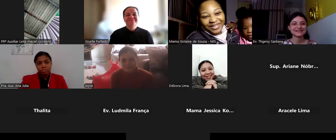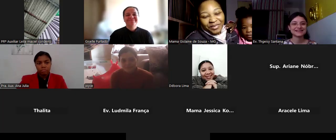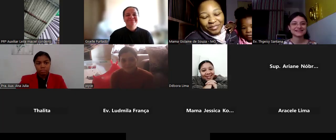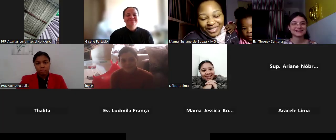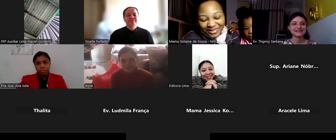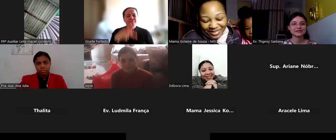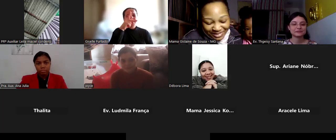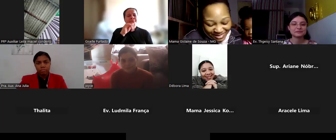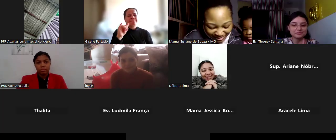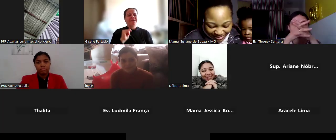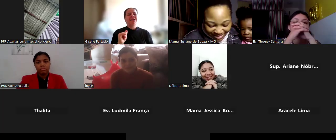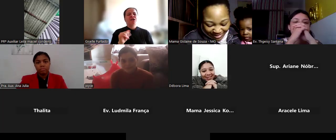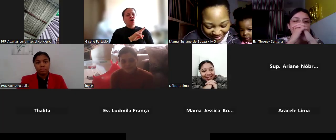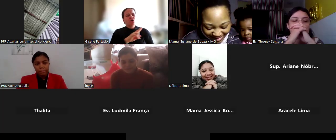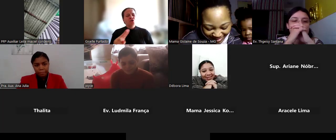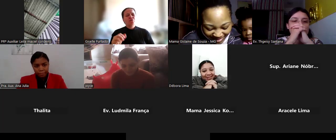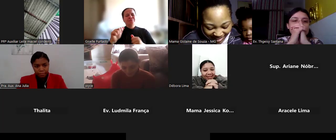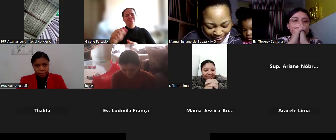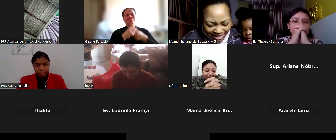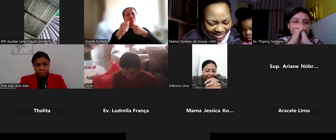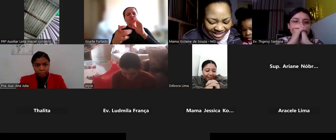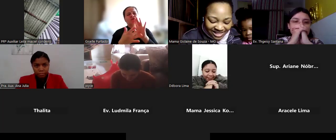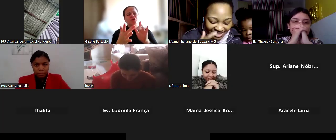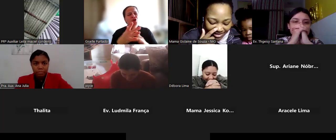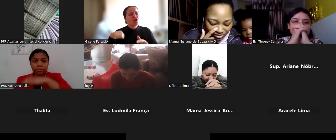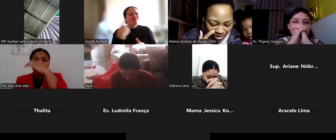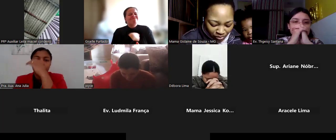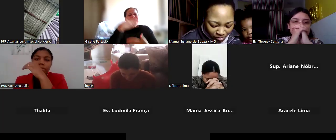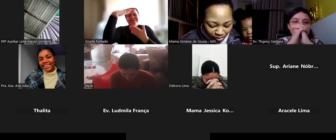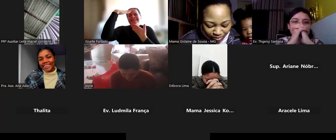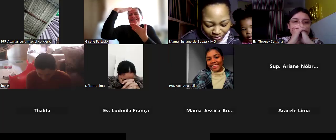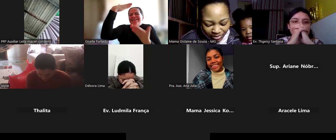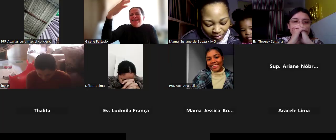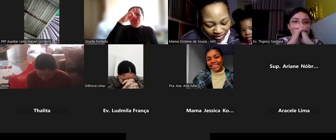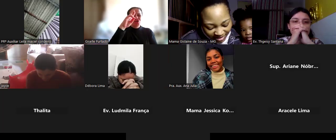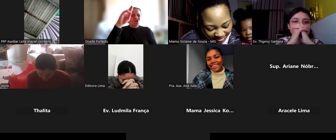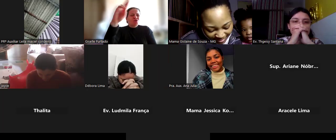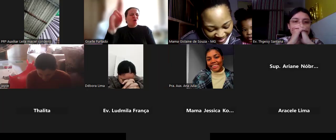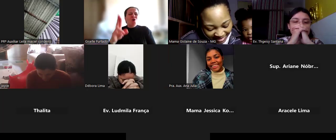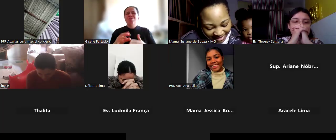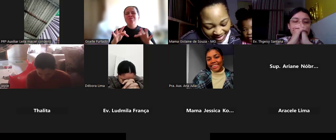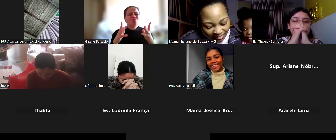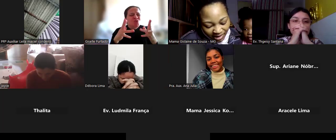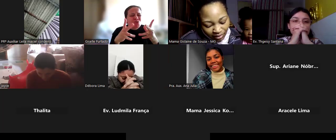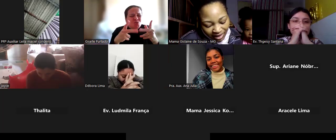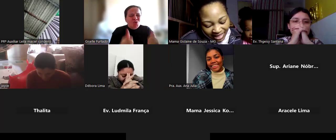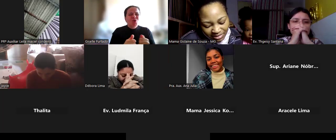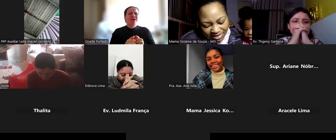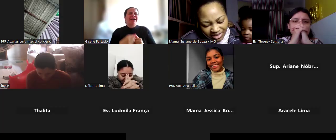nome poderoso do Senhor Jesus, nós queremos agradecer ao Senhor por tudo e por tanto, pela tua graça e